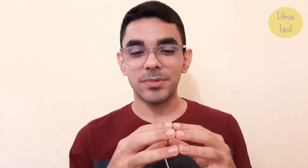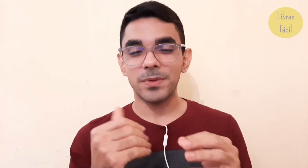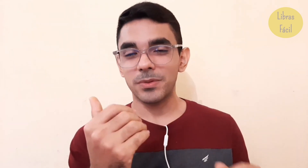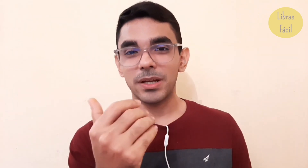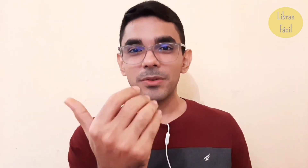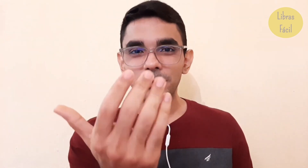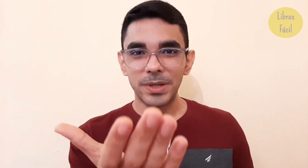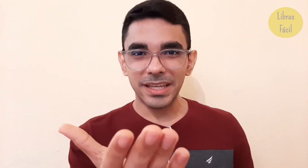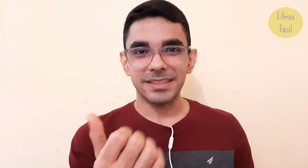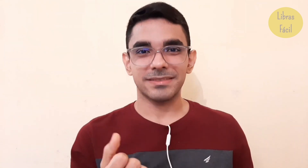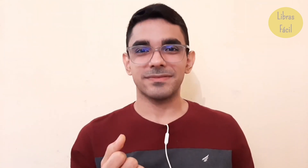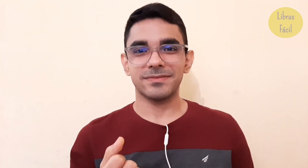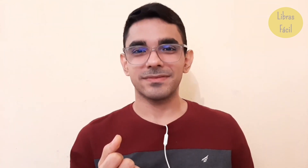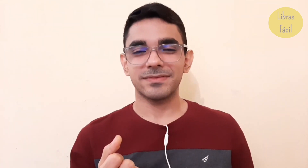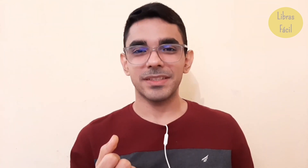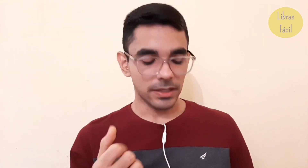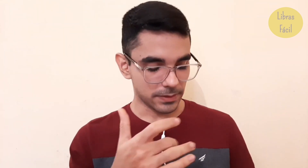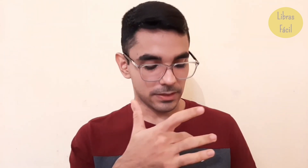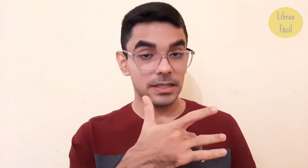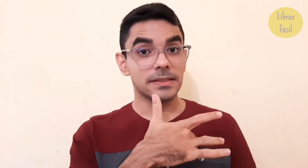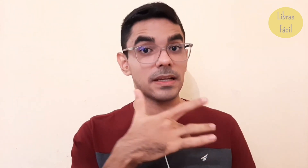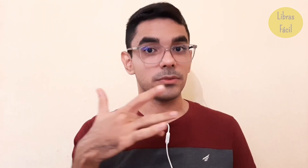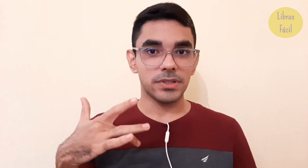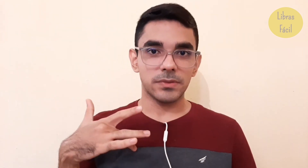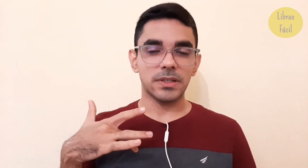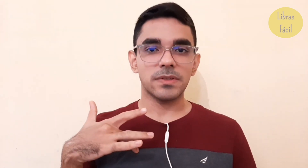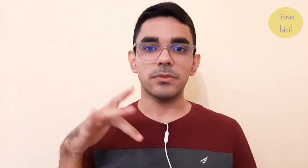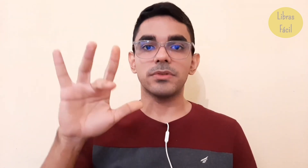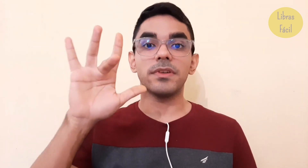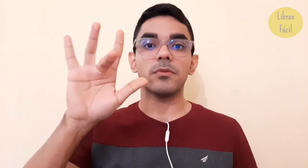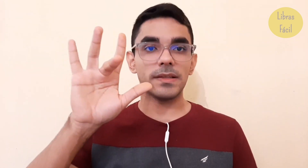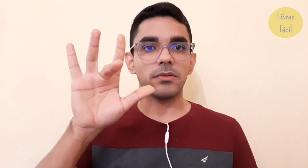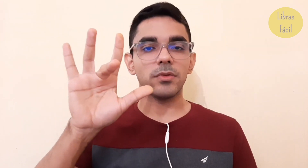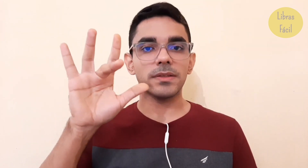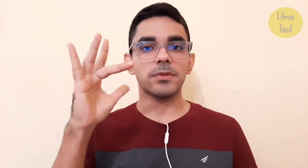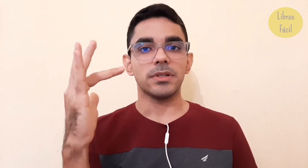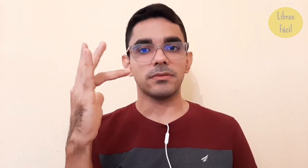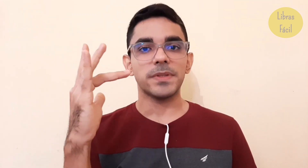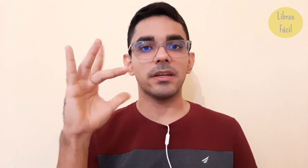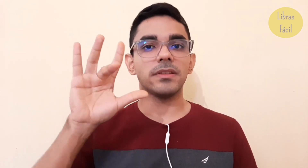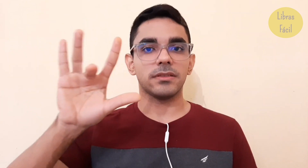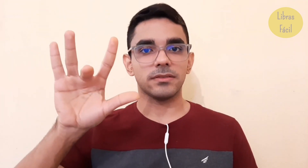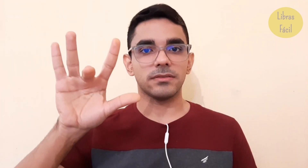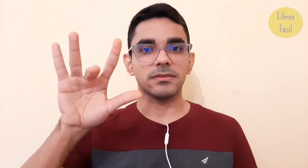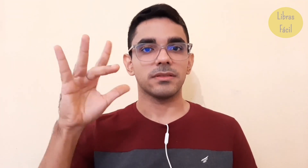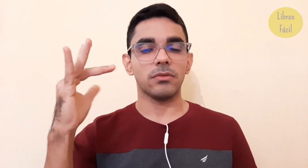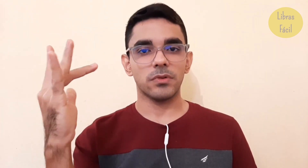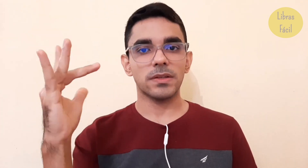pessoa, tudo bem? Olha só, saúde, sinal de saúde, feito com essa configuração de mão, observe, configuração de